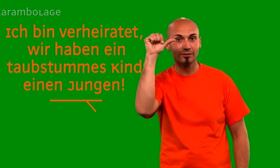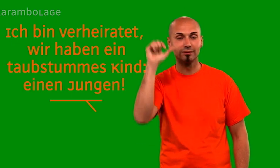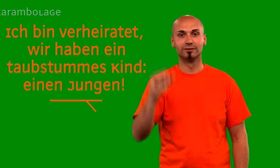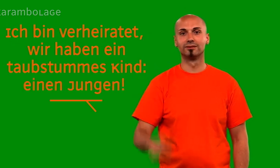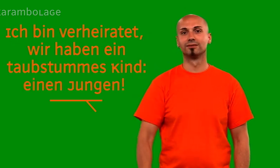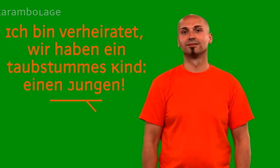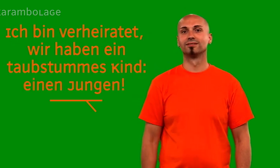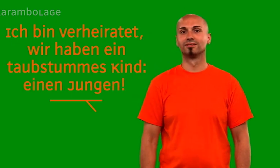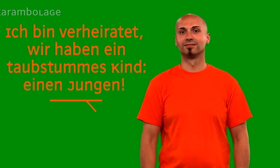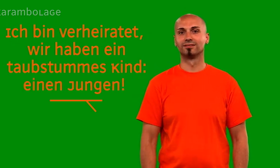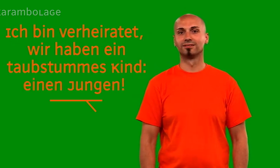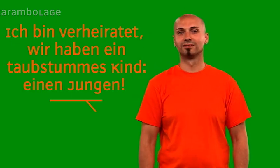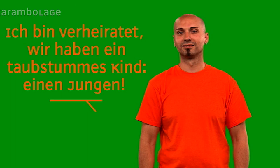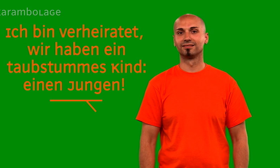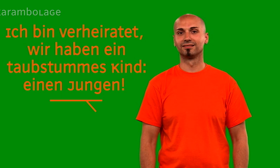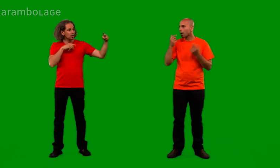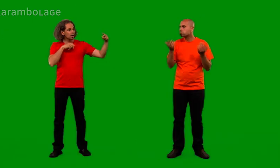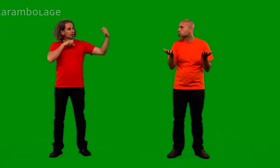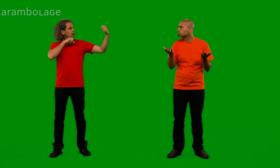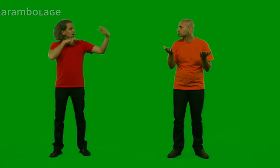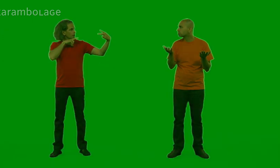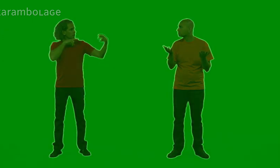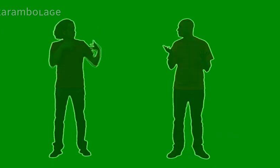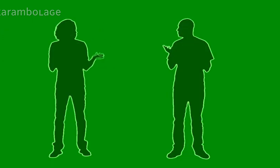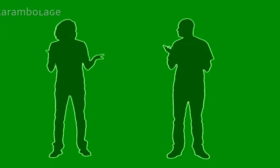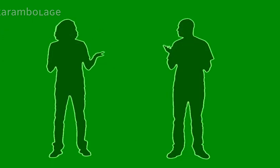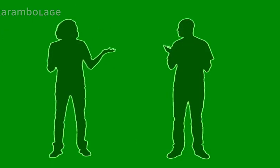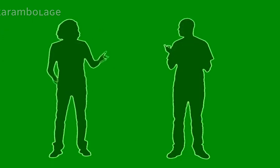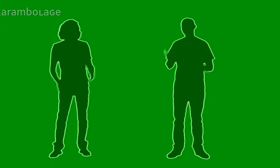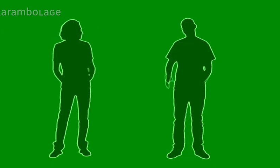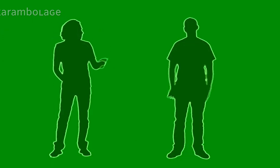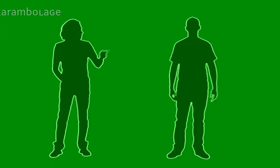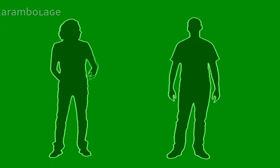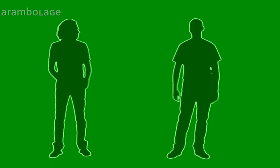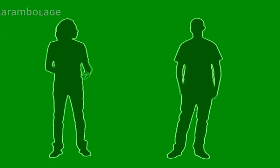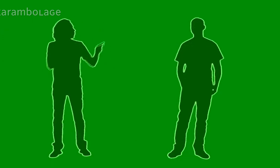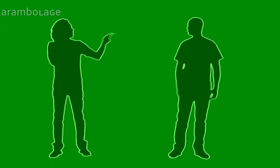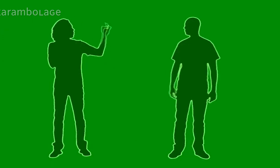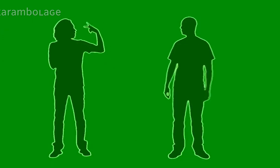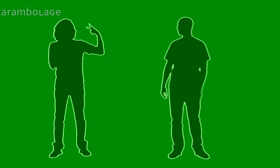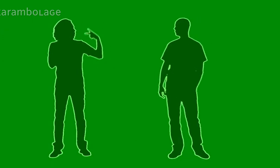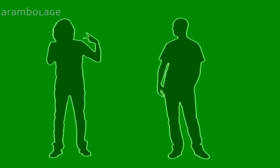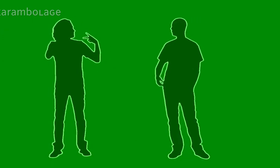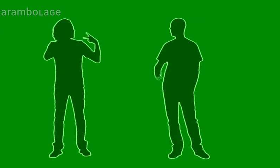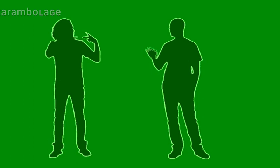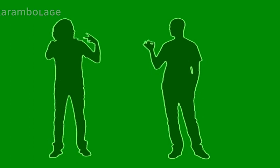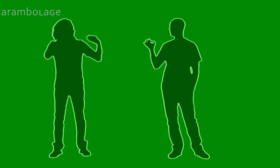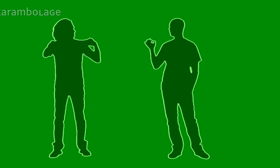Wo wir gerade dabei sind, schauen wir uns einmal die Familie an. in der deutschen und in der französischen Gebärdensprache.